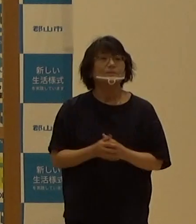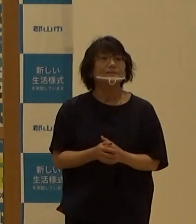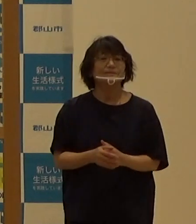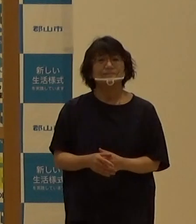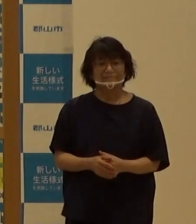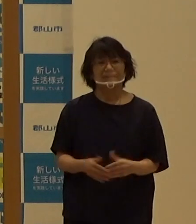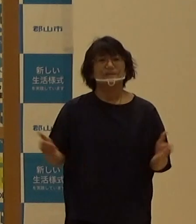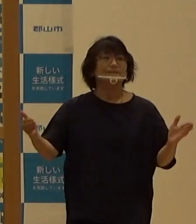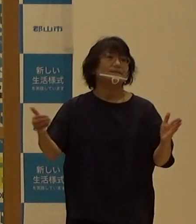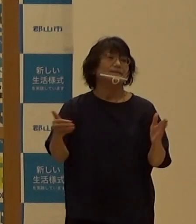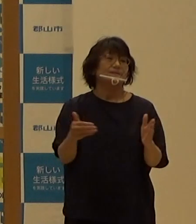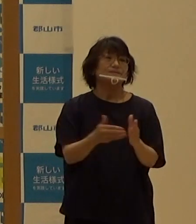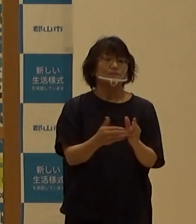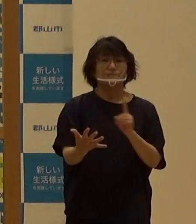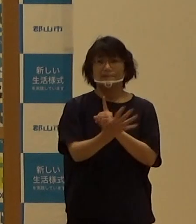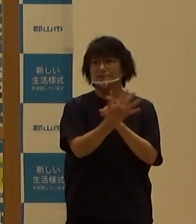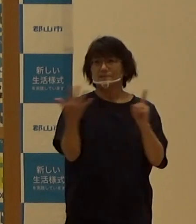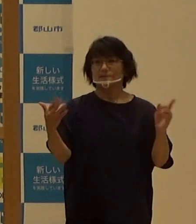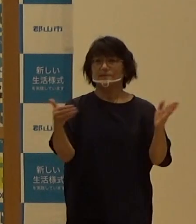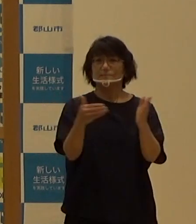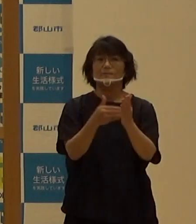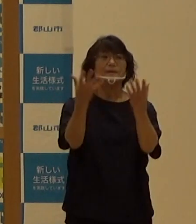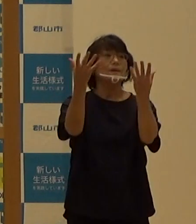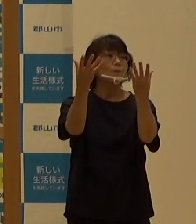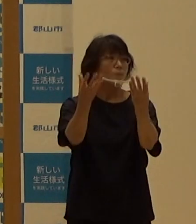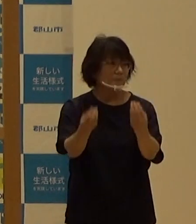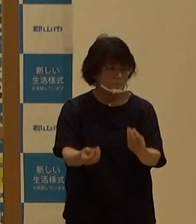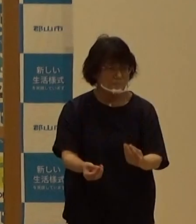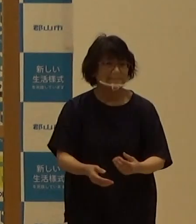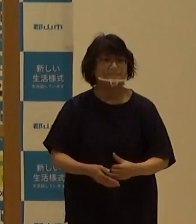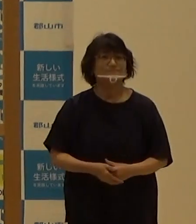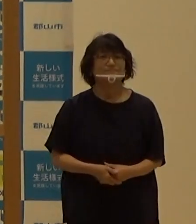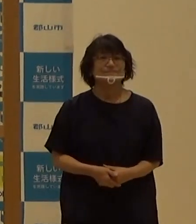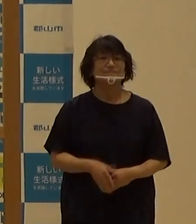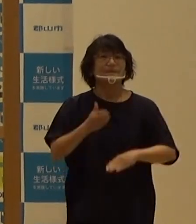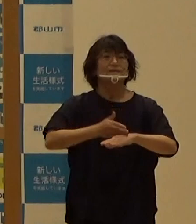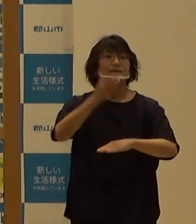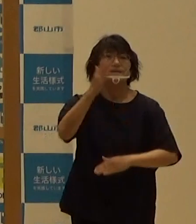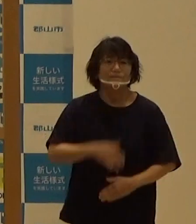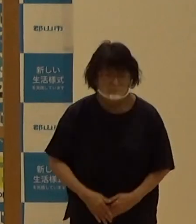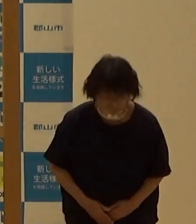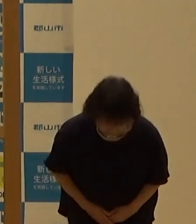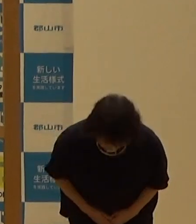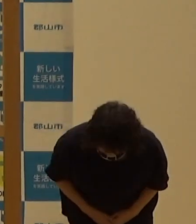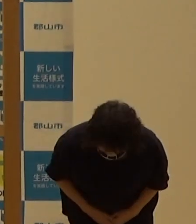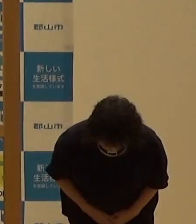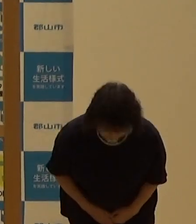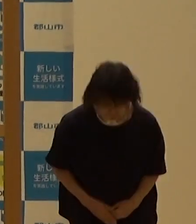上で定例記者会見を終了いたします。 どうもありがとうございました。